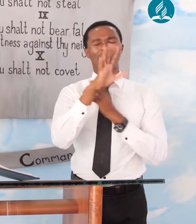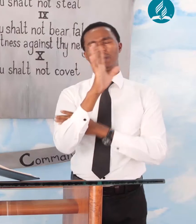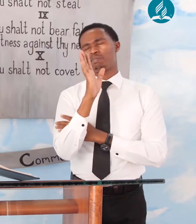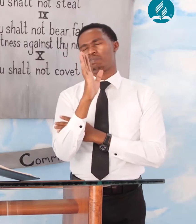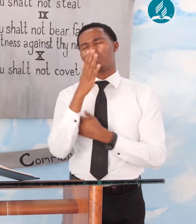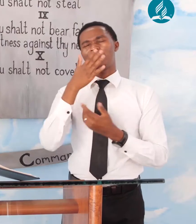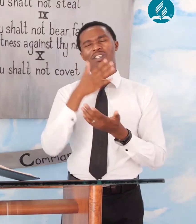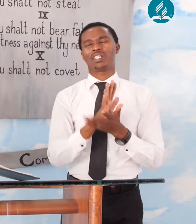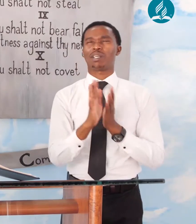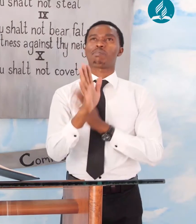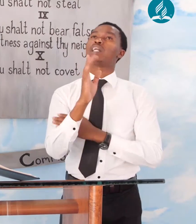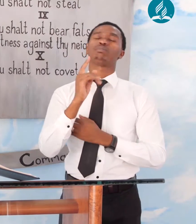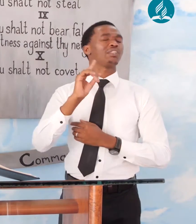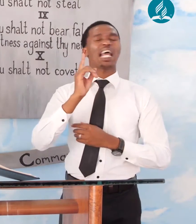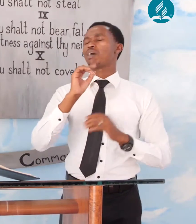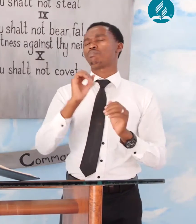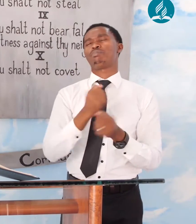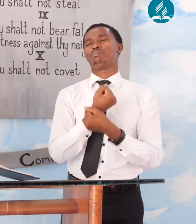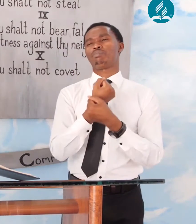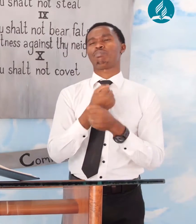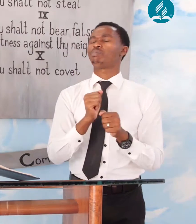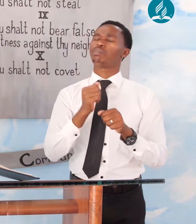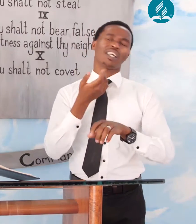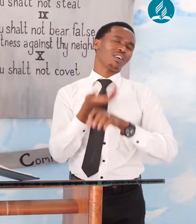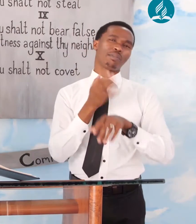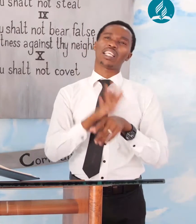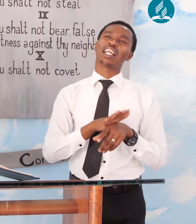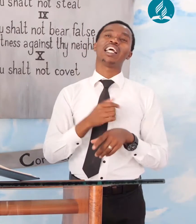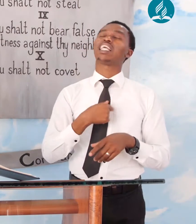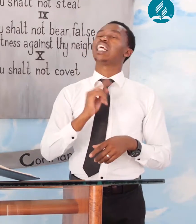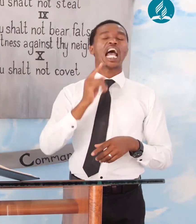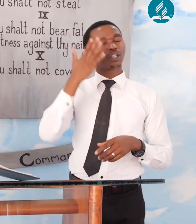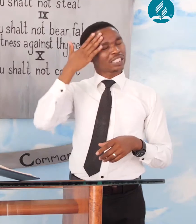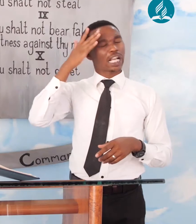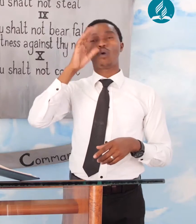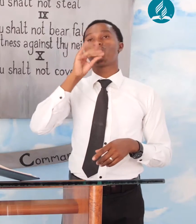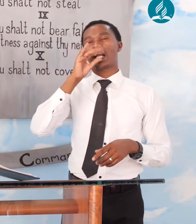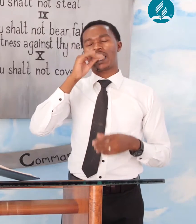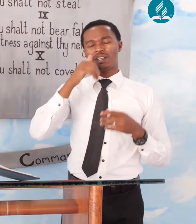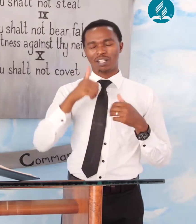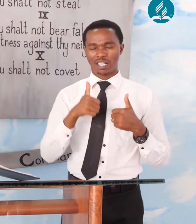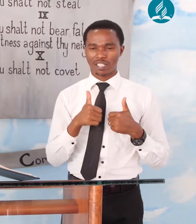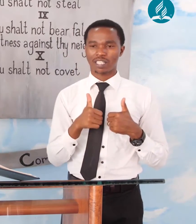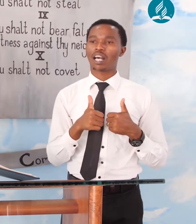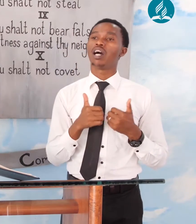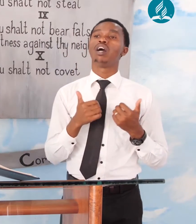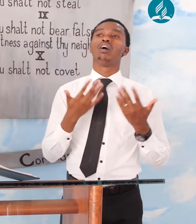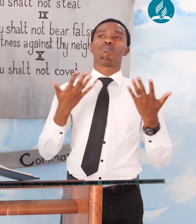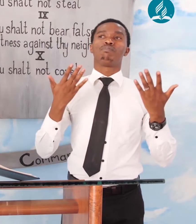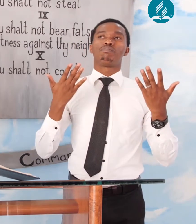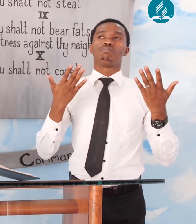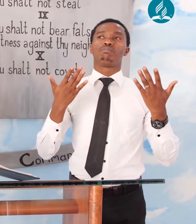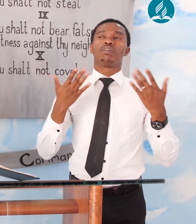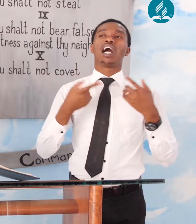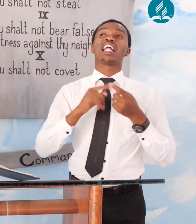ndi ntyoza nta nubwo nzi kuvuga bigaragara ko yadedemangaga noneho bigeze igihe noneho